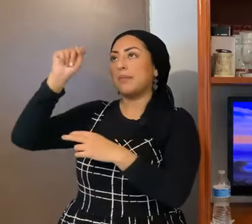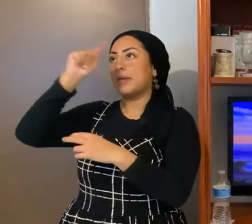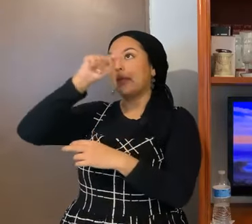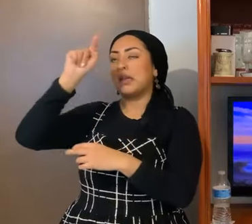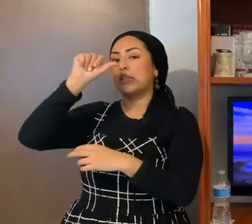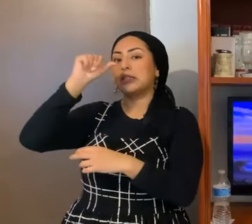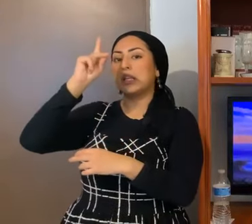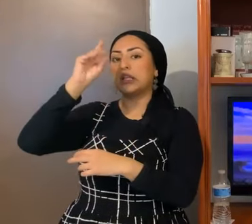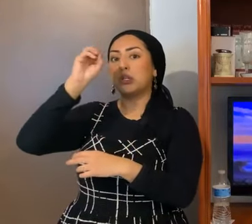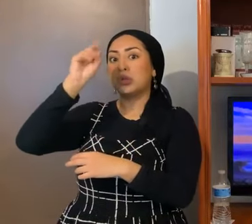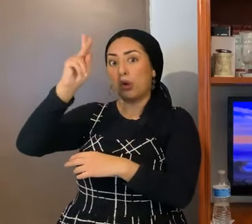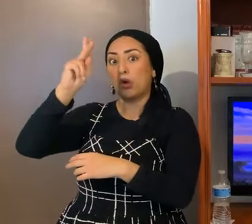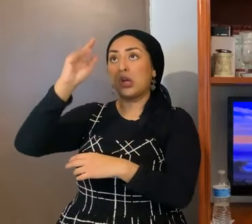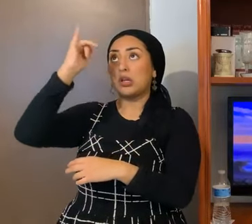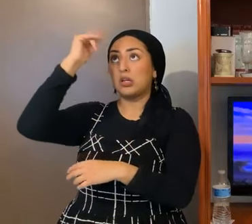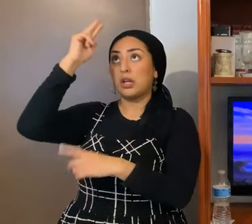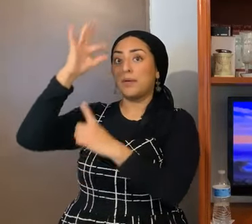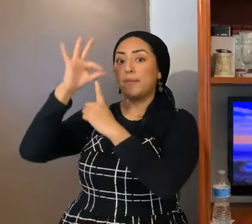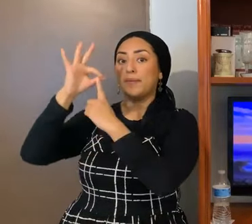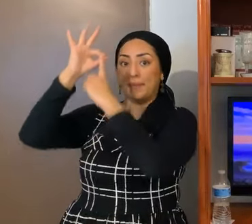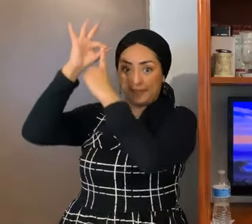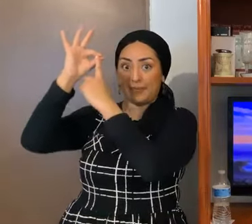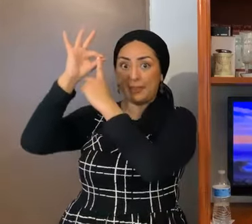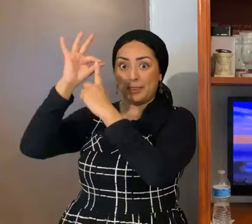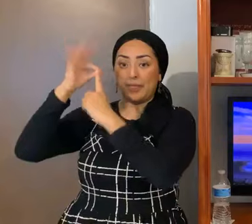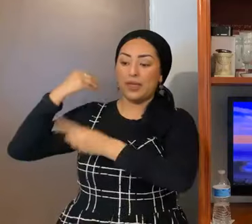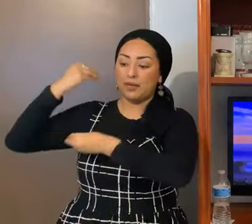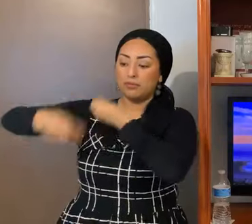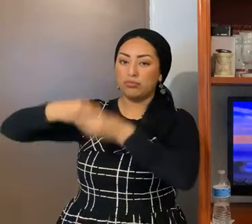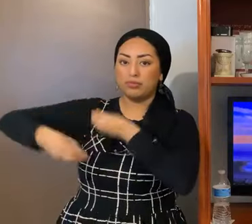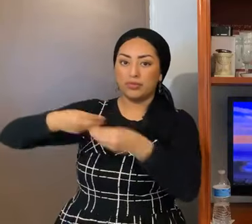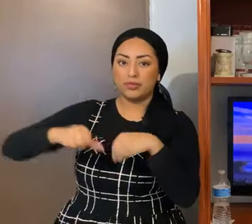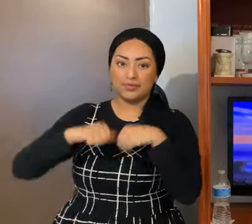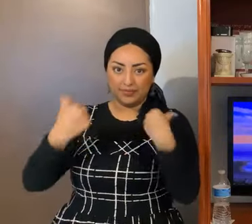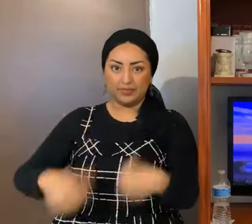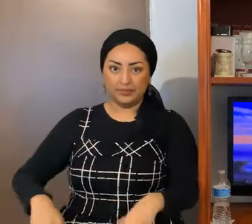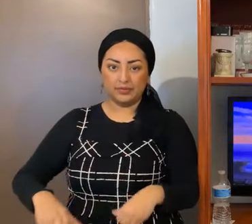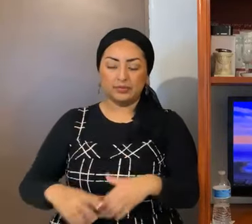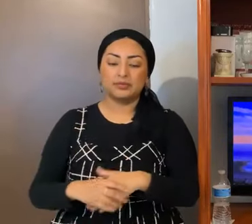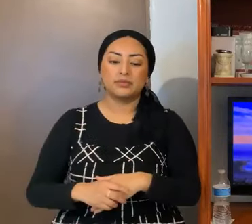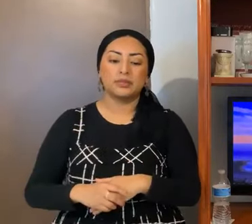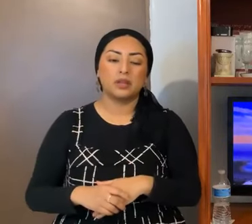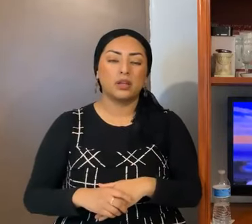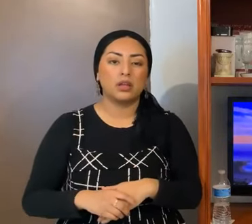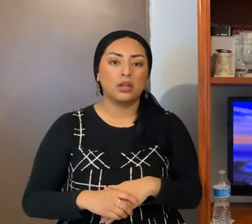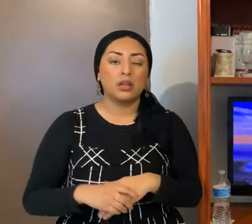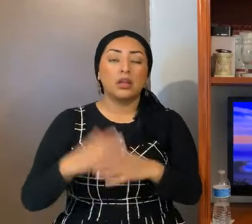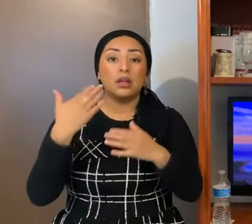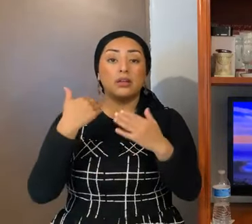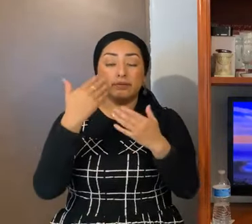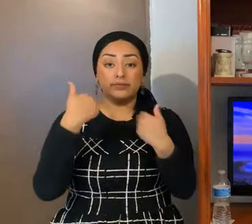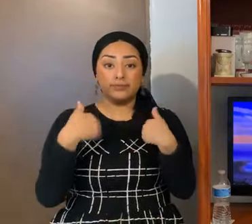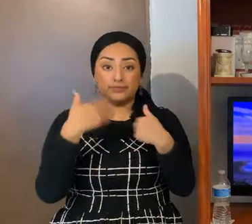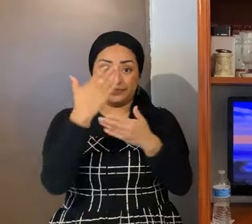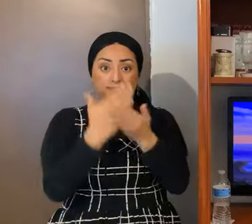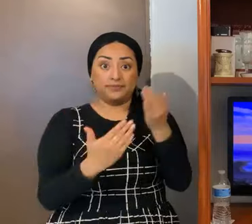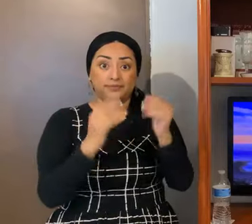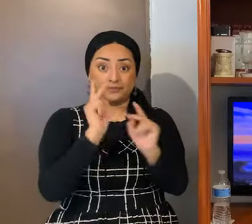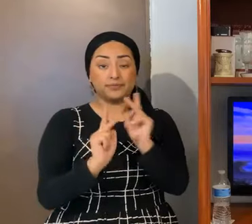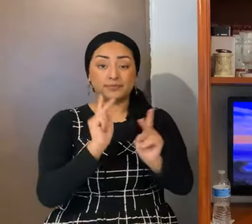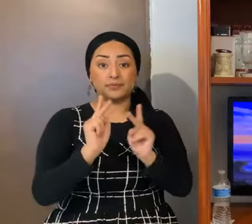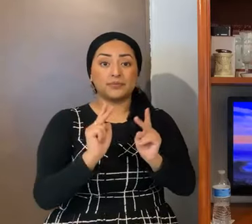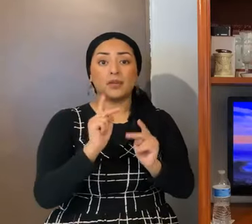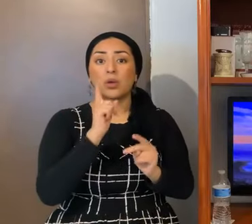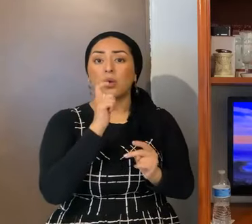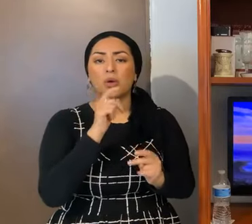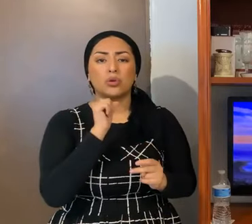Yahweh escogió para hacerle diferenciar al pueblo entre lo bueno y lo malo. Hay gente, hay personas que